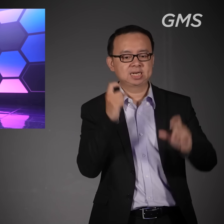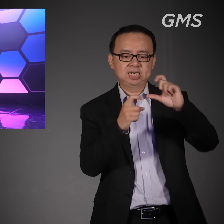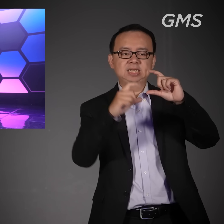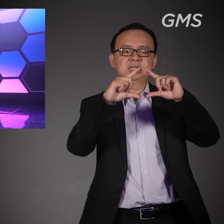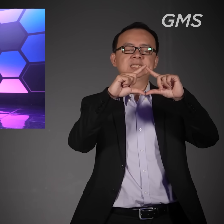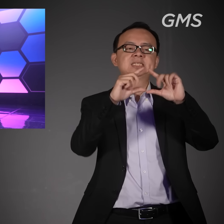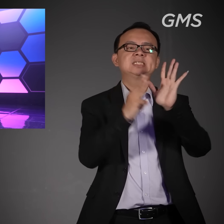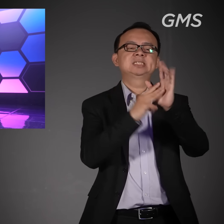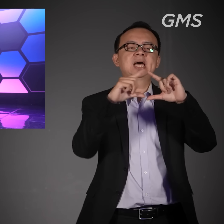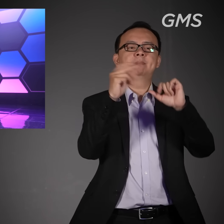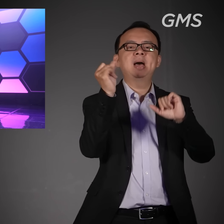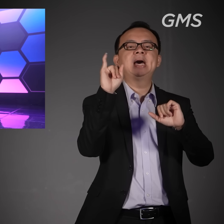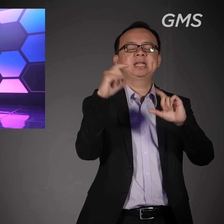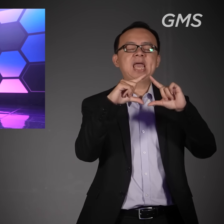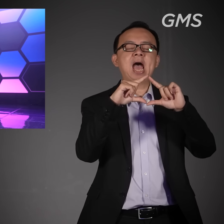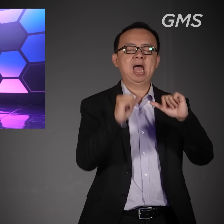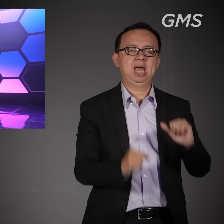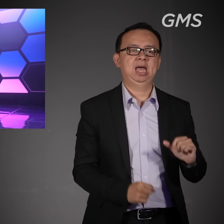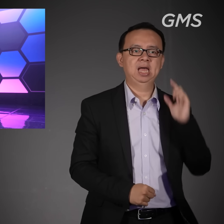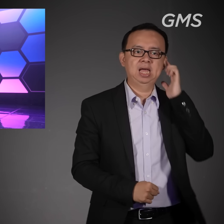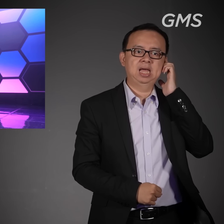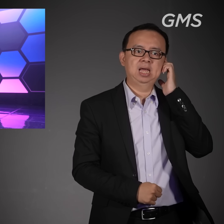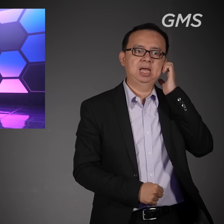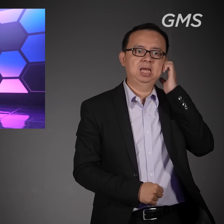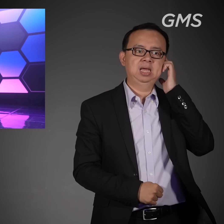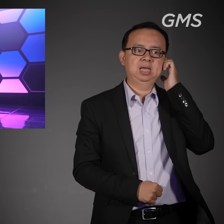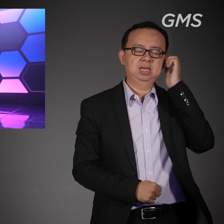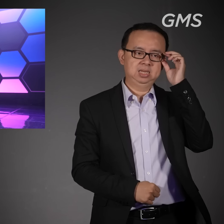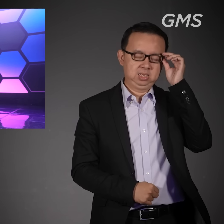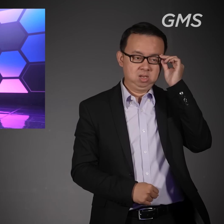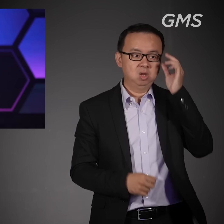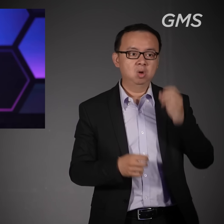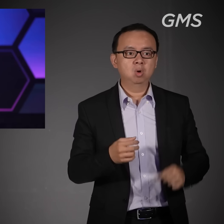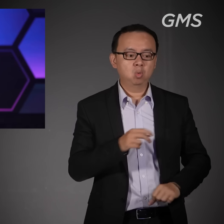Ketika saya baca ayat ini, banyak simbolisme terjadi.